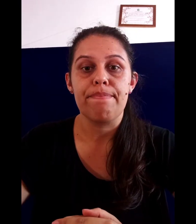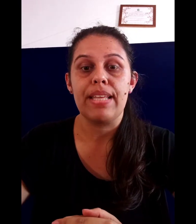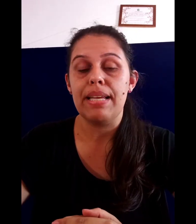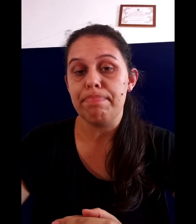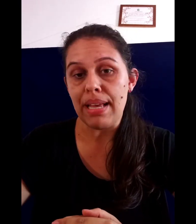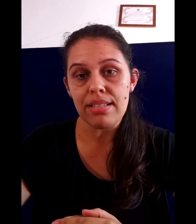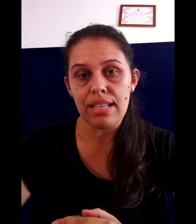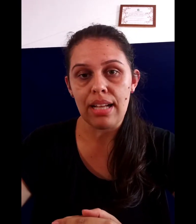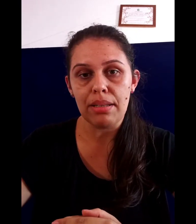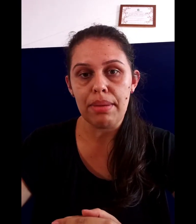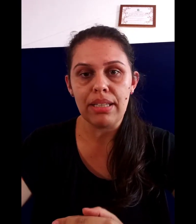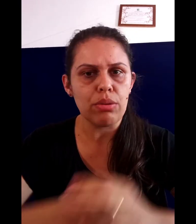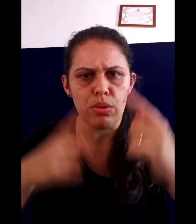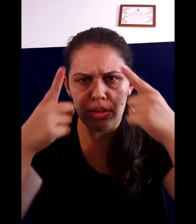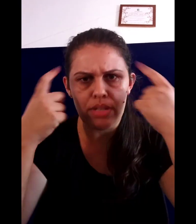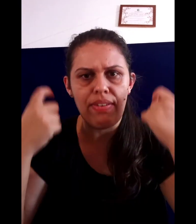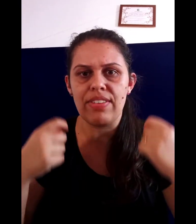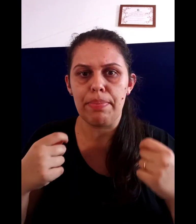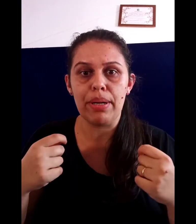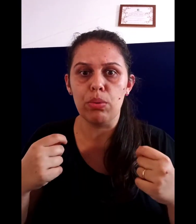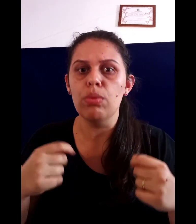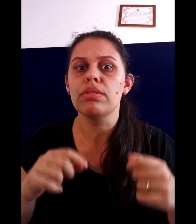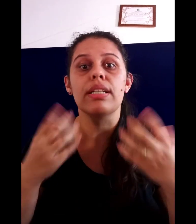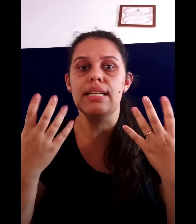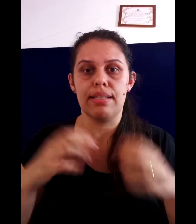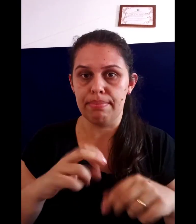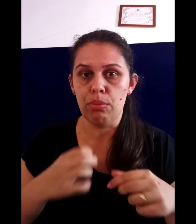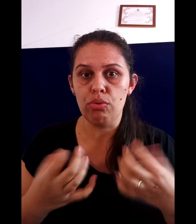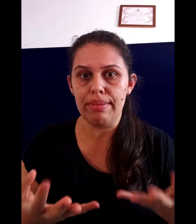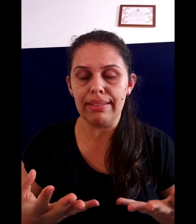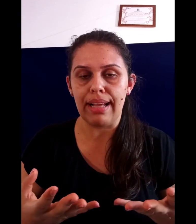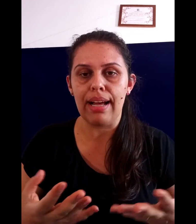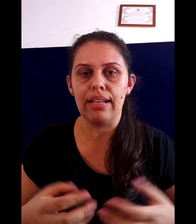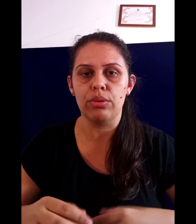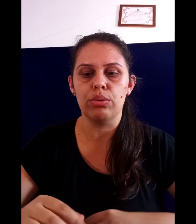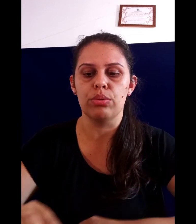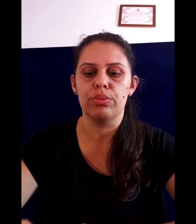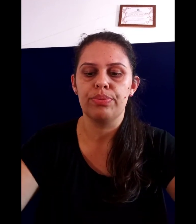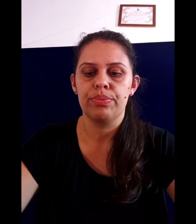E pensar também quando você vai fazer pergunta, né? Você movimentar e tudo.